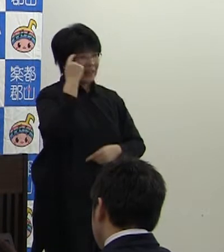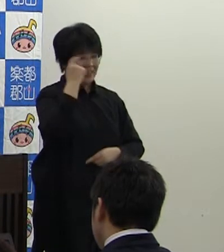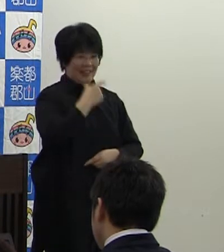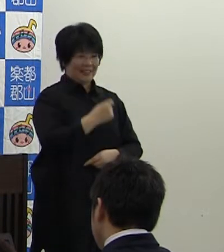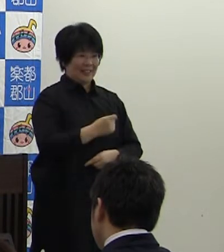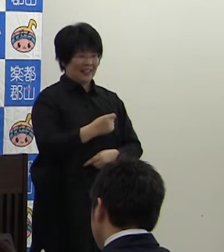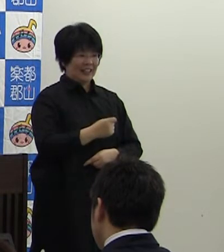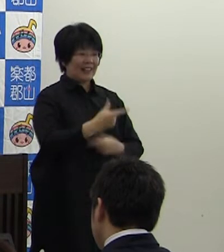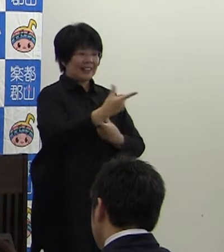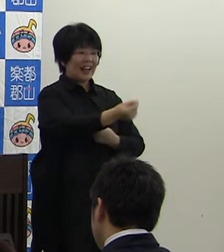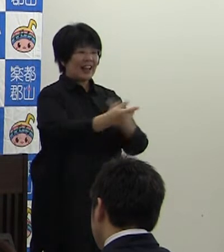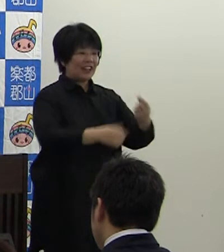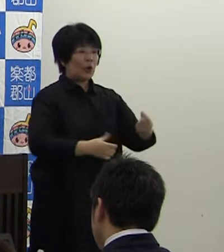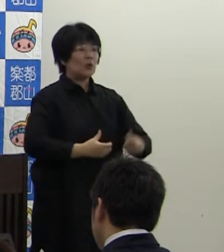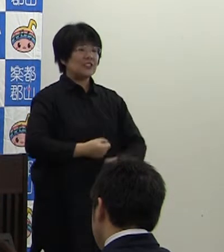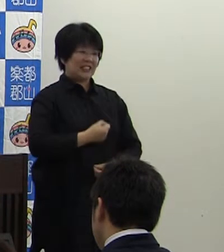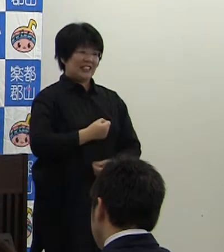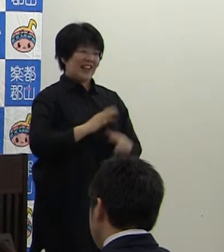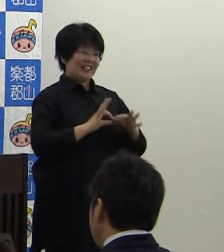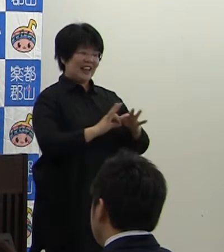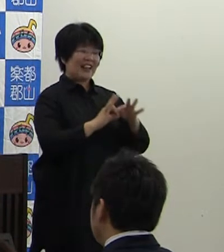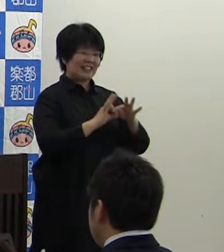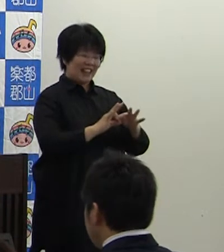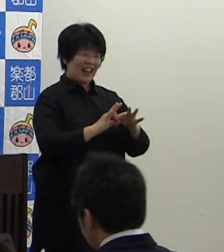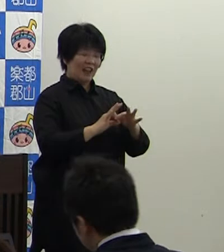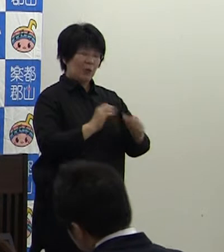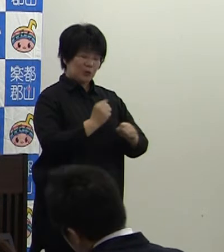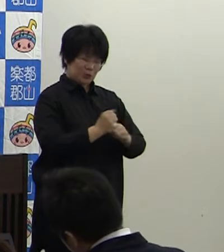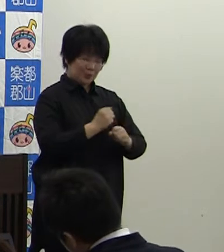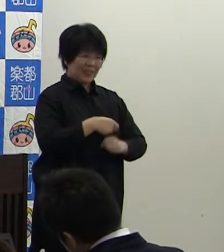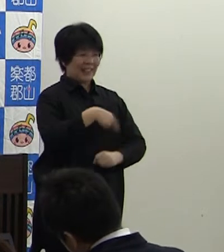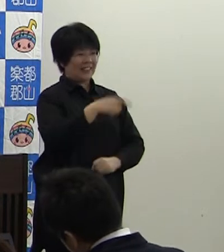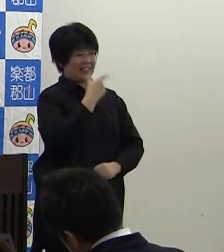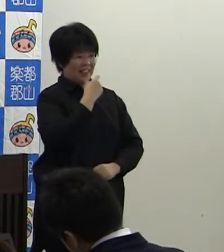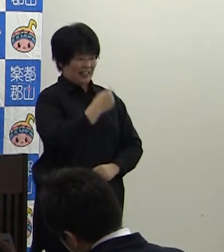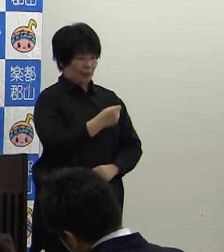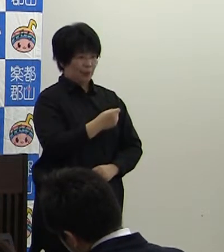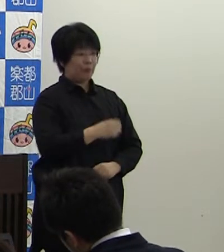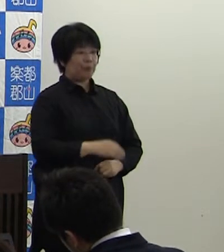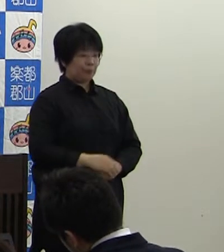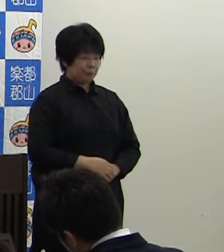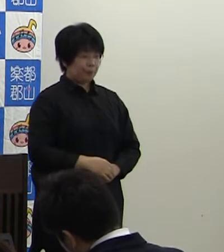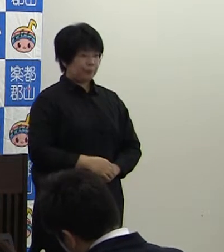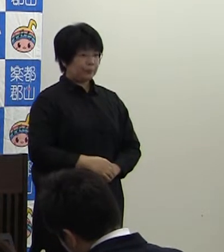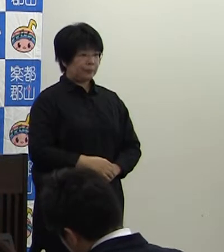の信頼感ですね、そうしたことを大事にしていくと、あるいは相互の価値